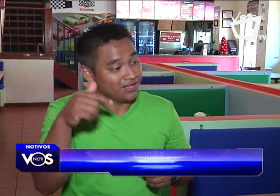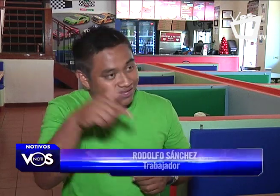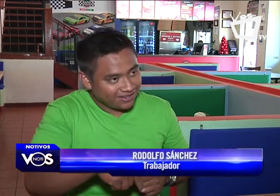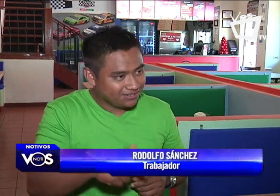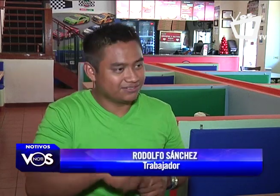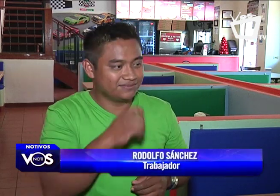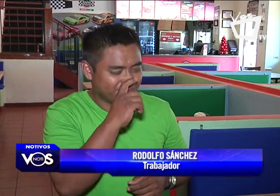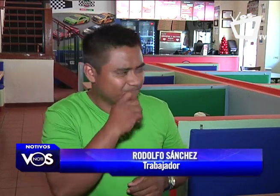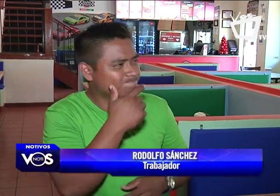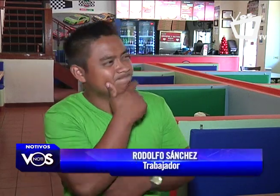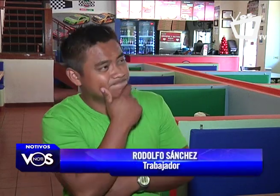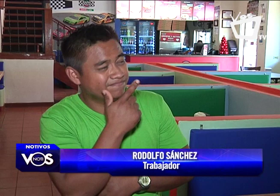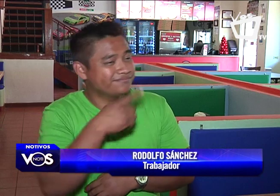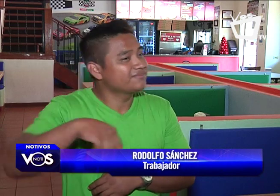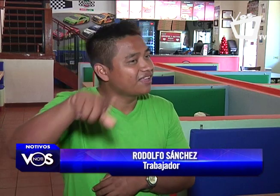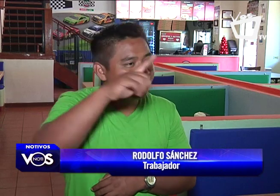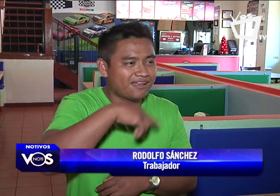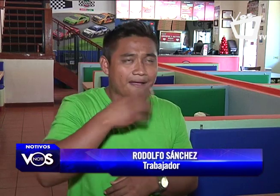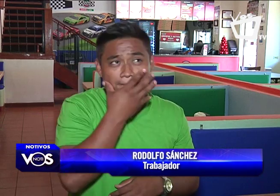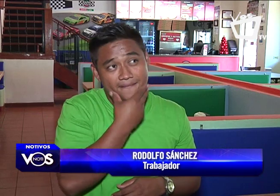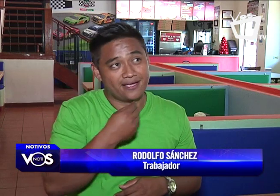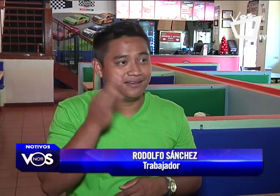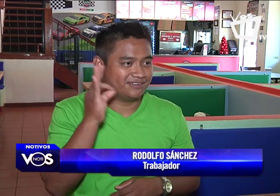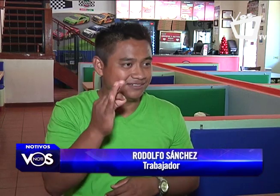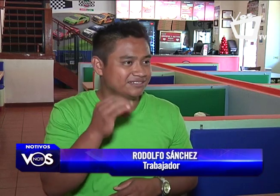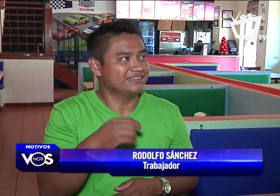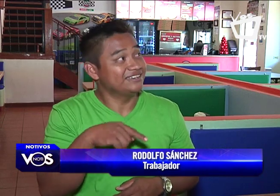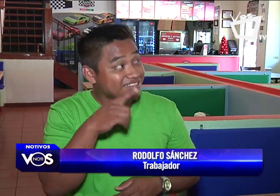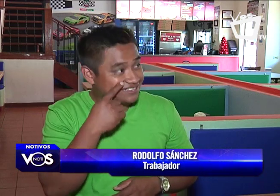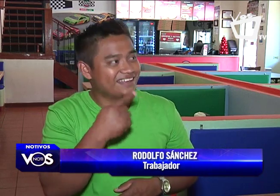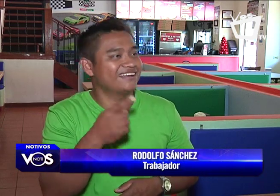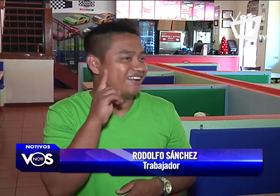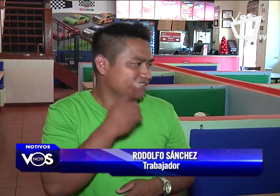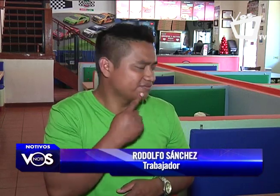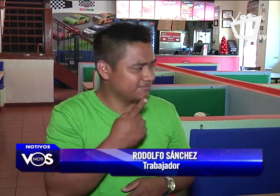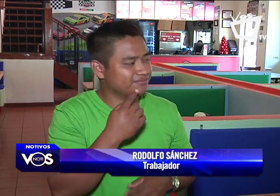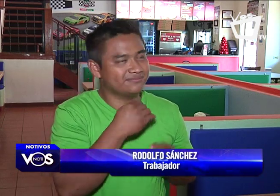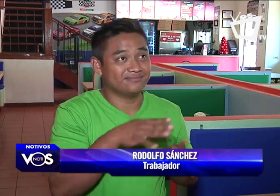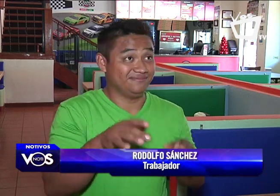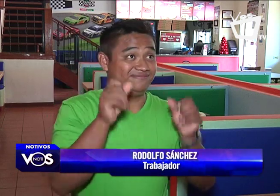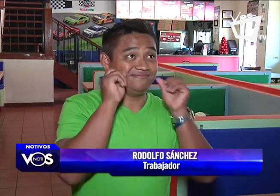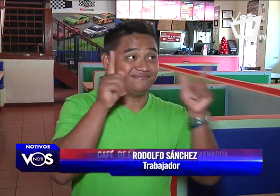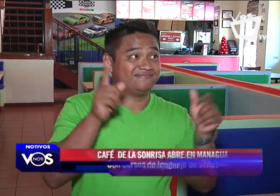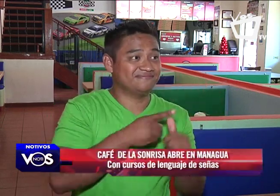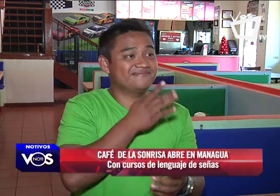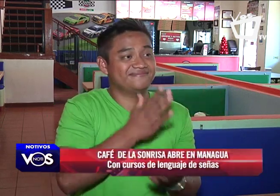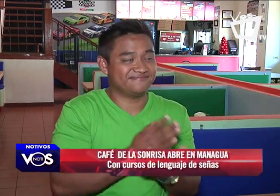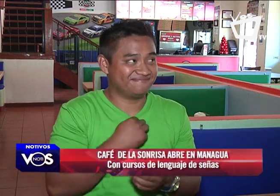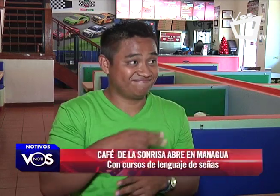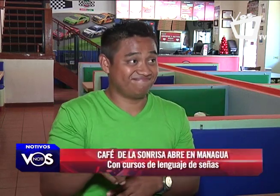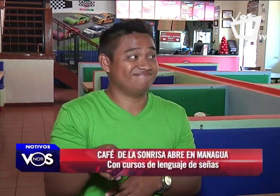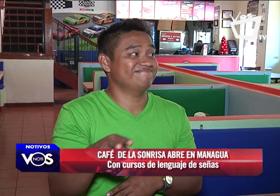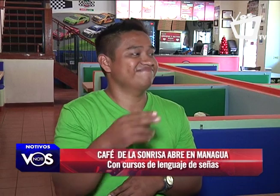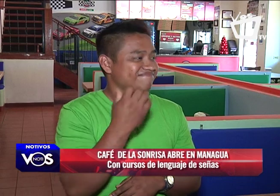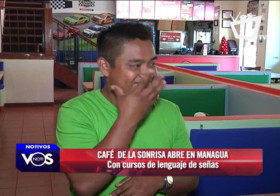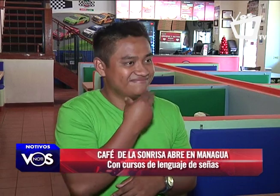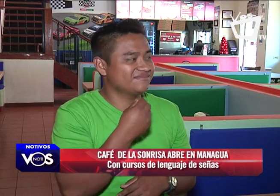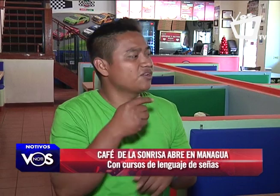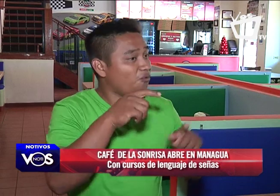venir a Managua. Aquí, pero se lo estaba pensando mucho, que era un lugar muy bonito para que estuviéramos aquí. La primera vez que venimos fue